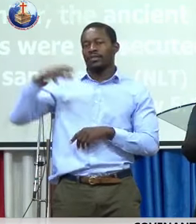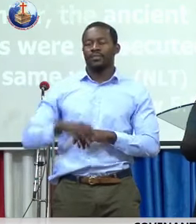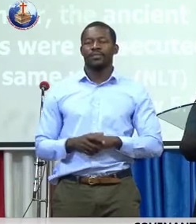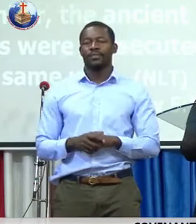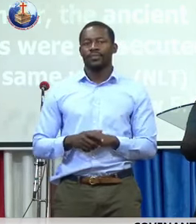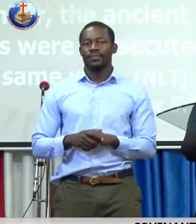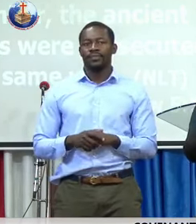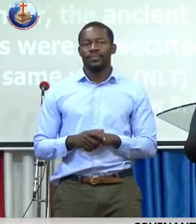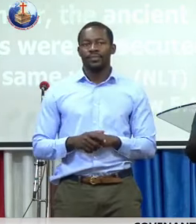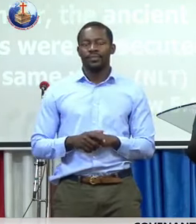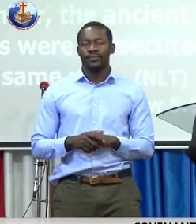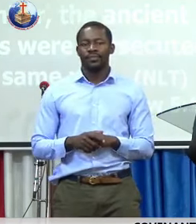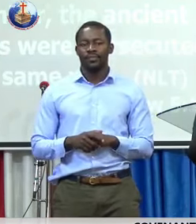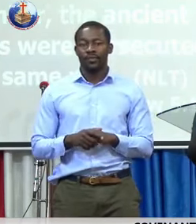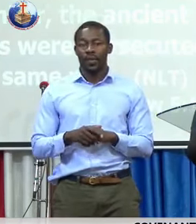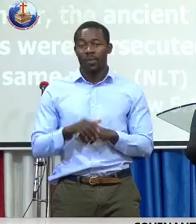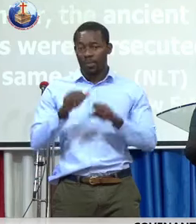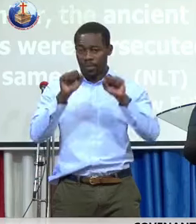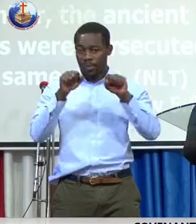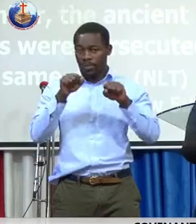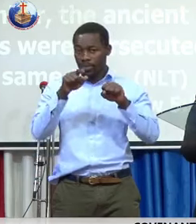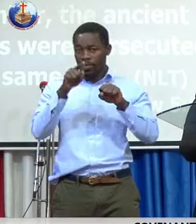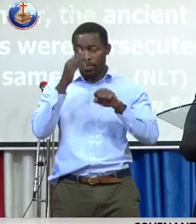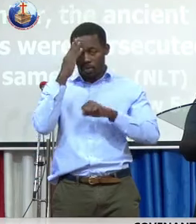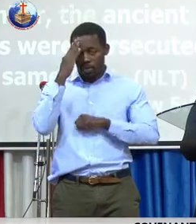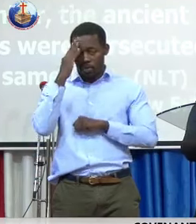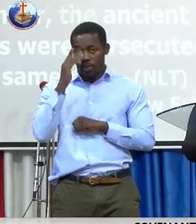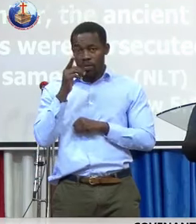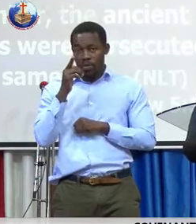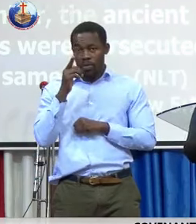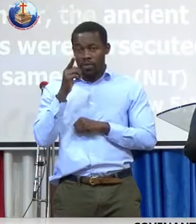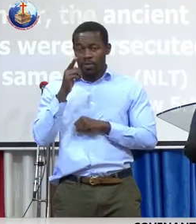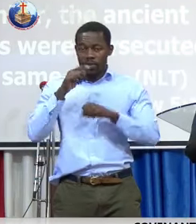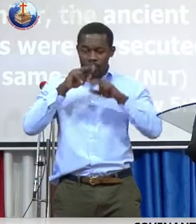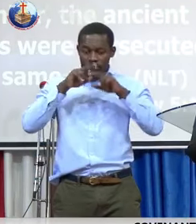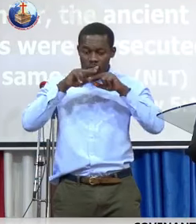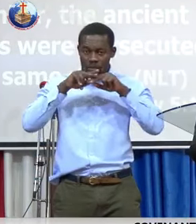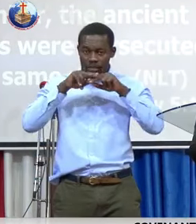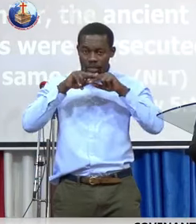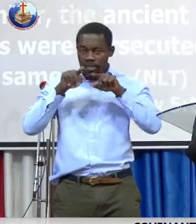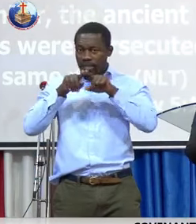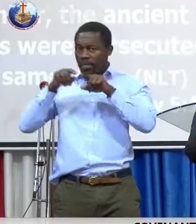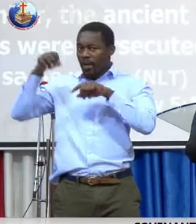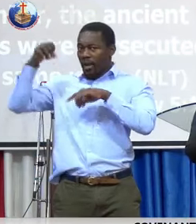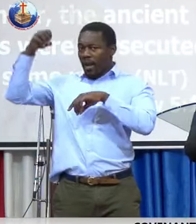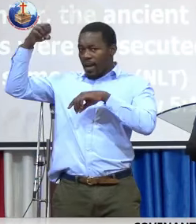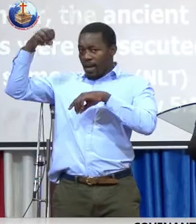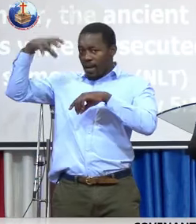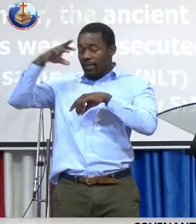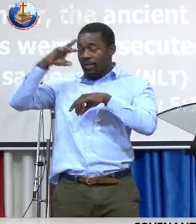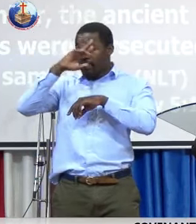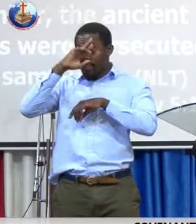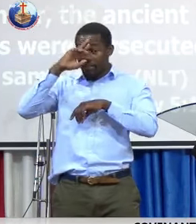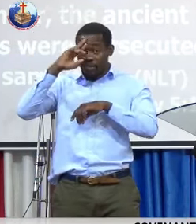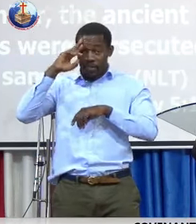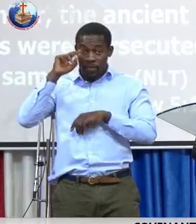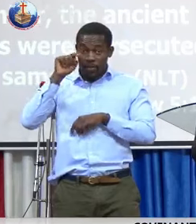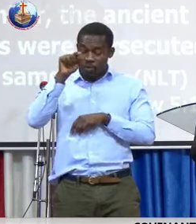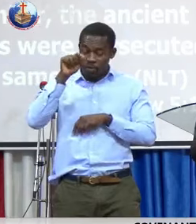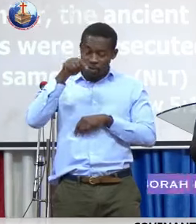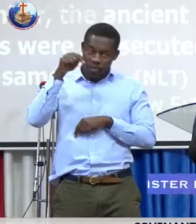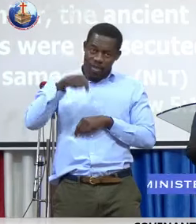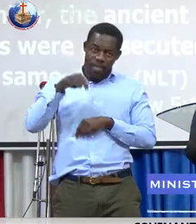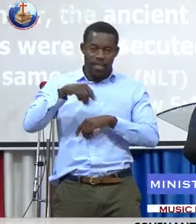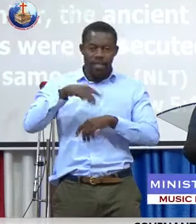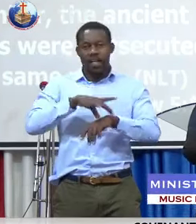nuru. And I want us to note na nataka tujue that our saltiness and our light are the reasons for which we were put on earth